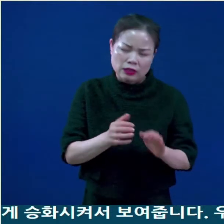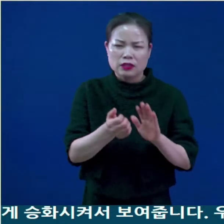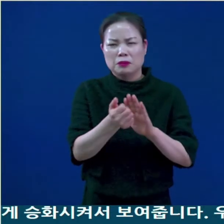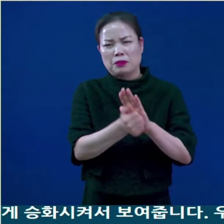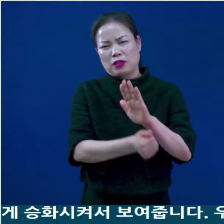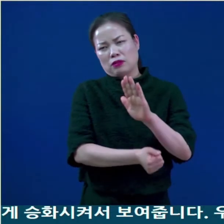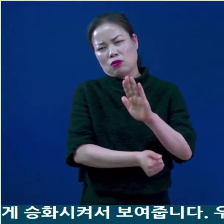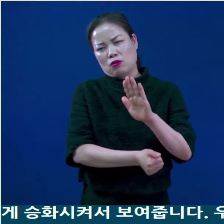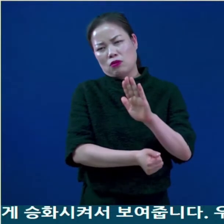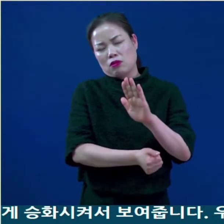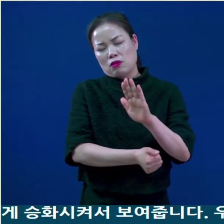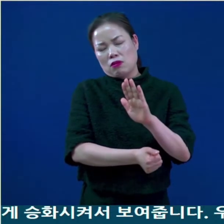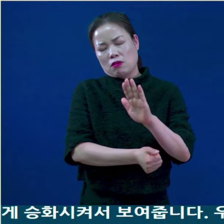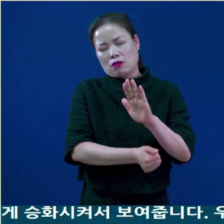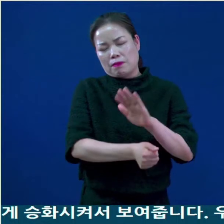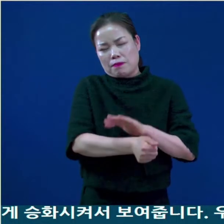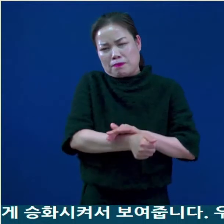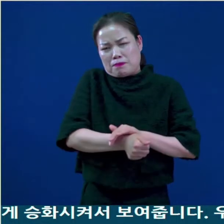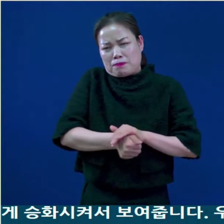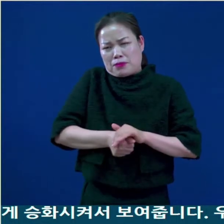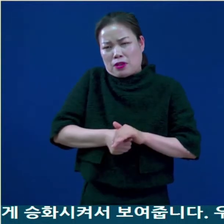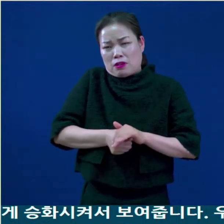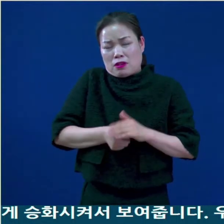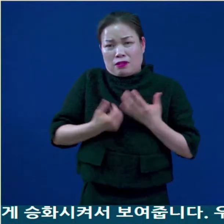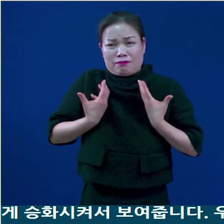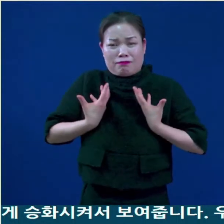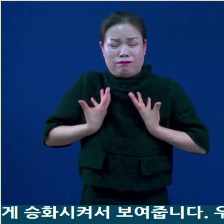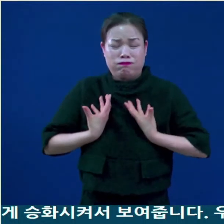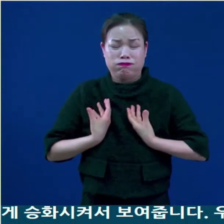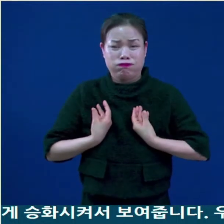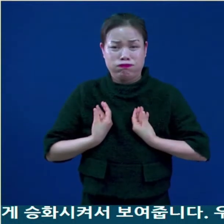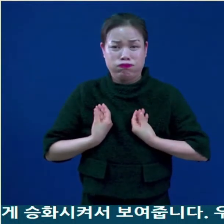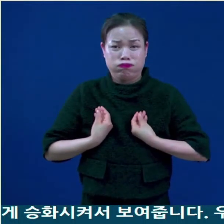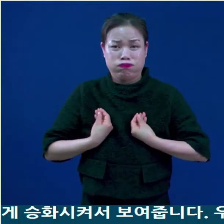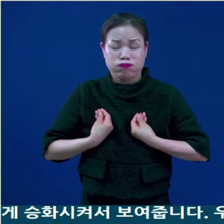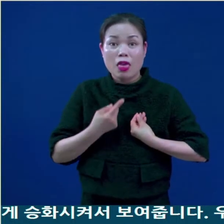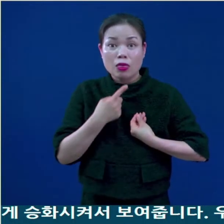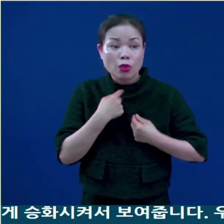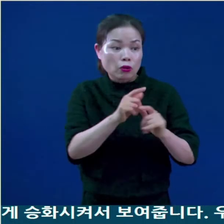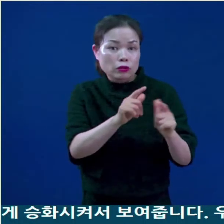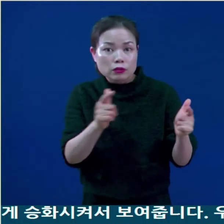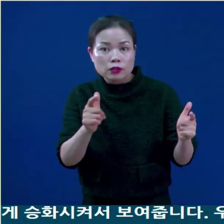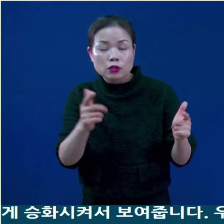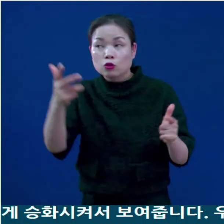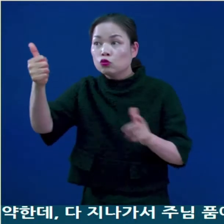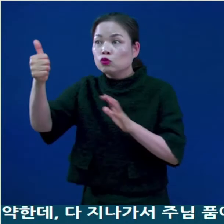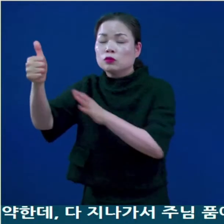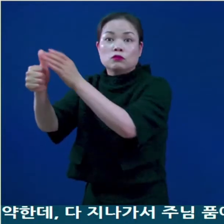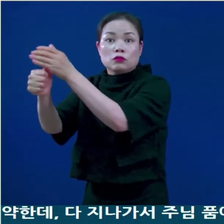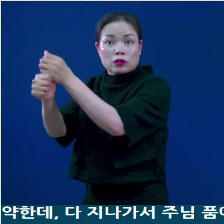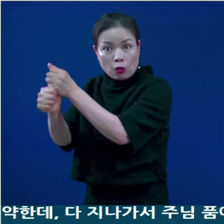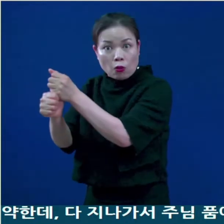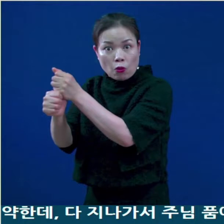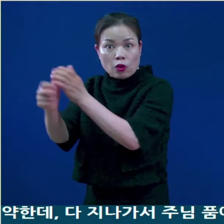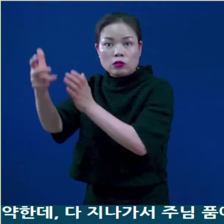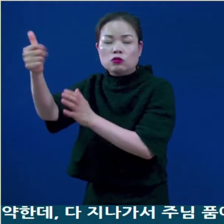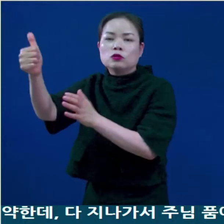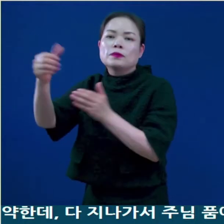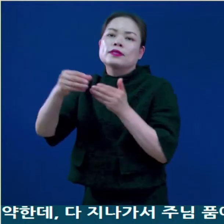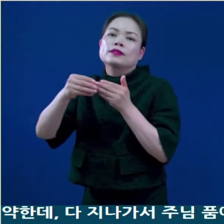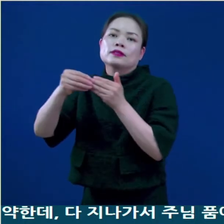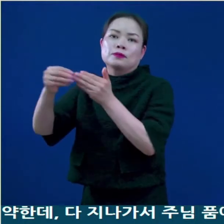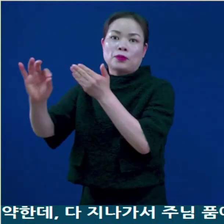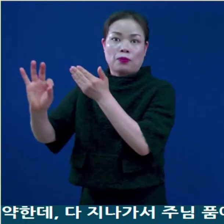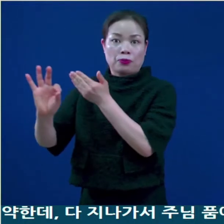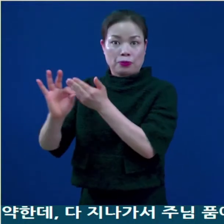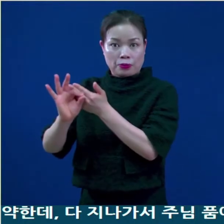실패해서 오그라들었던 거, 낙심했던 거, 좌절했던 거, 이런 것들이 정말 주님을 붙들고 주님 앞에 이끌려 가게